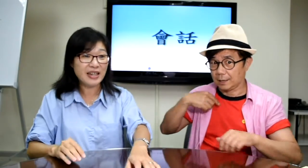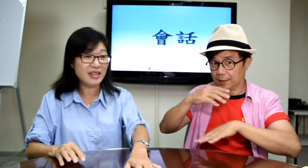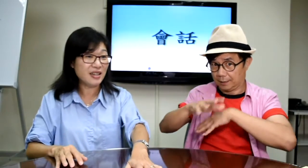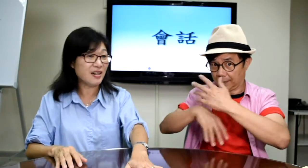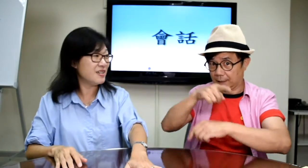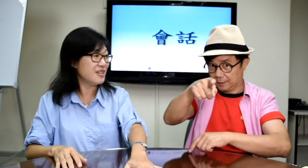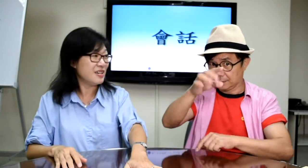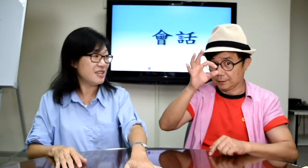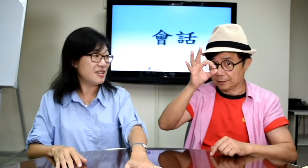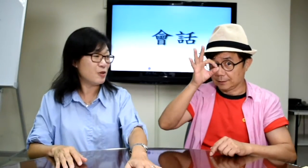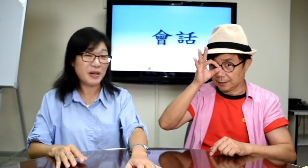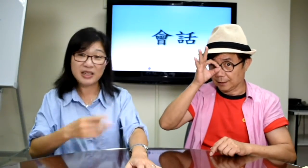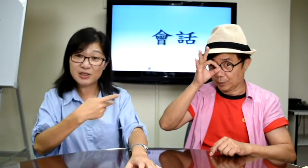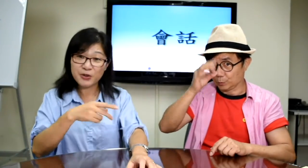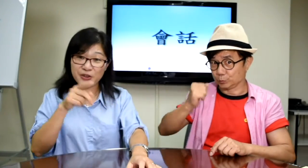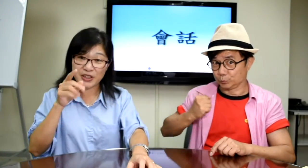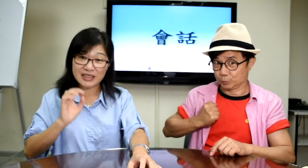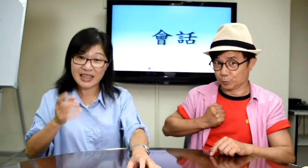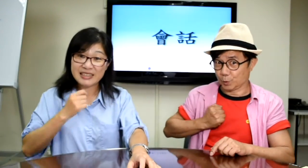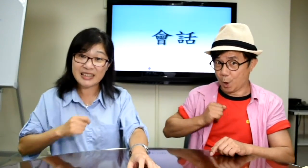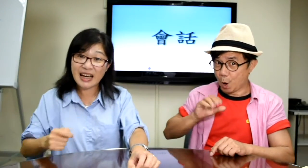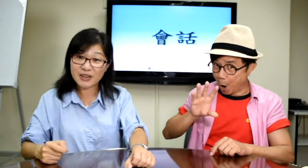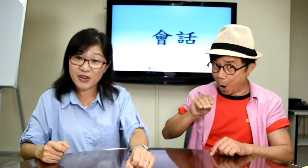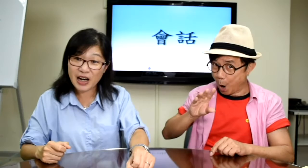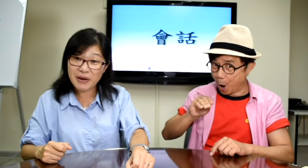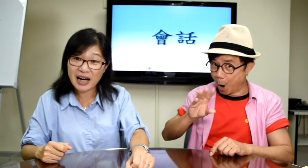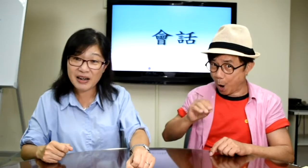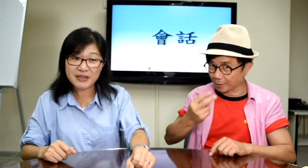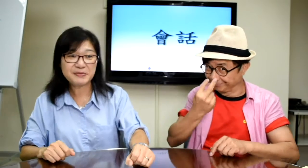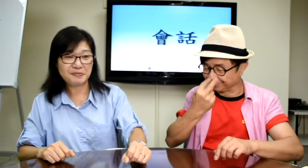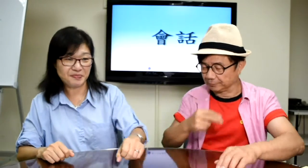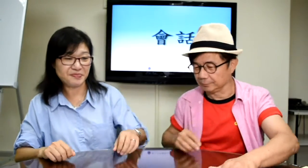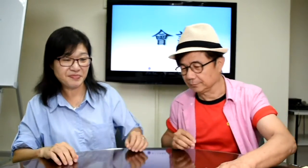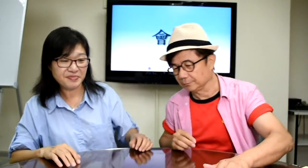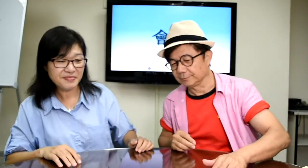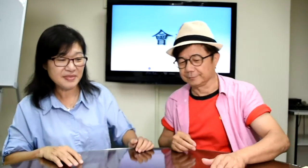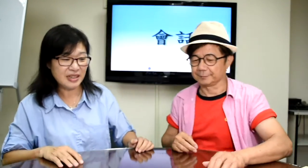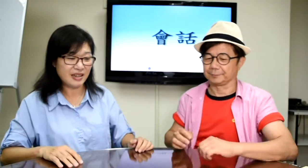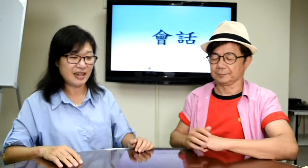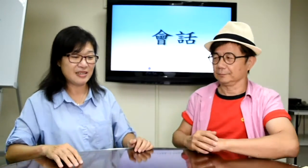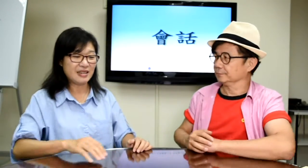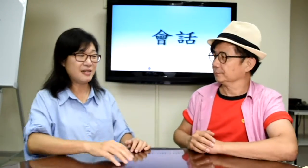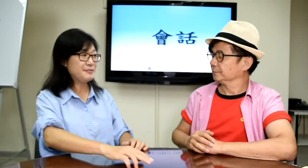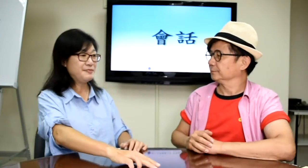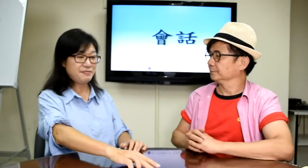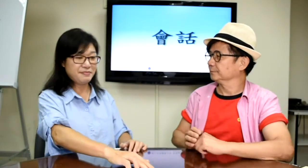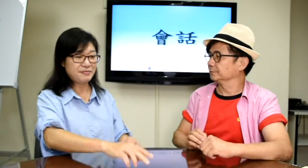哦，我们的手语练习看懂好不好？要开始喽。